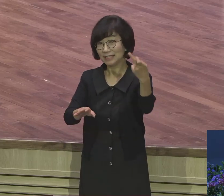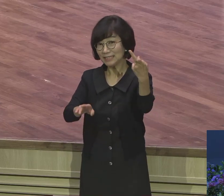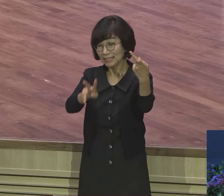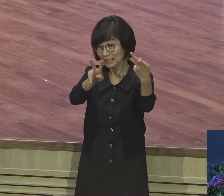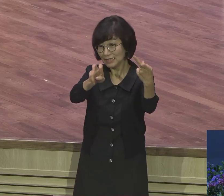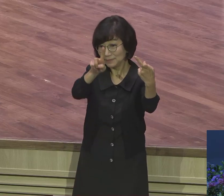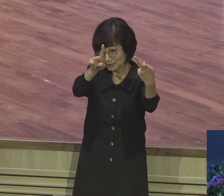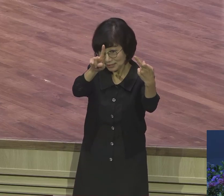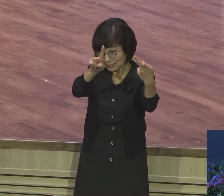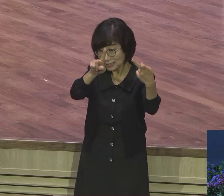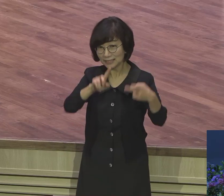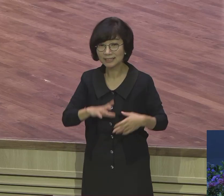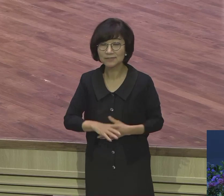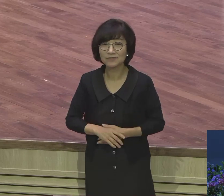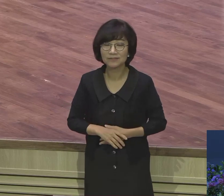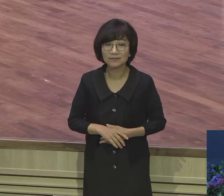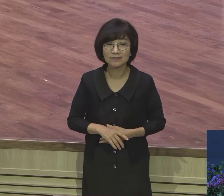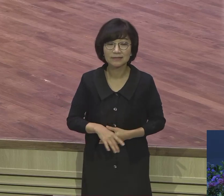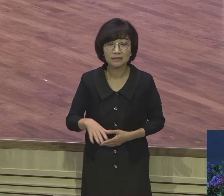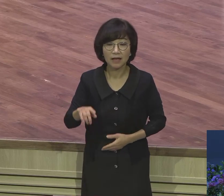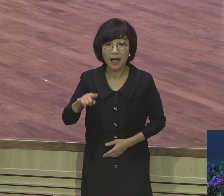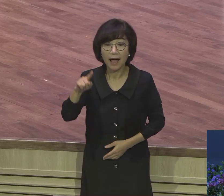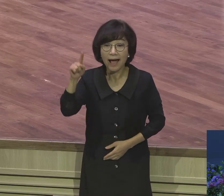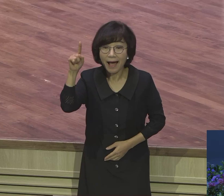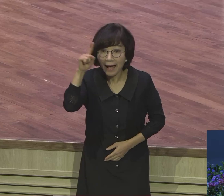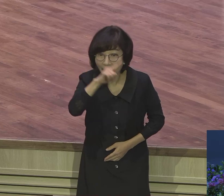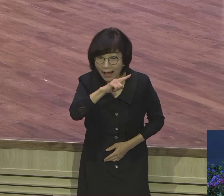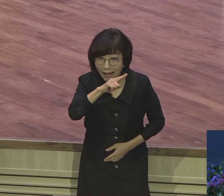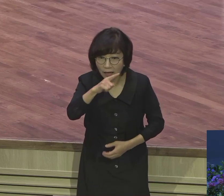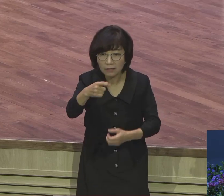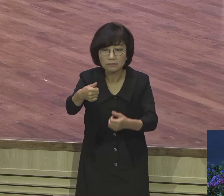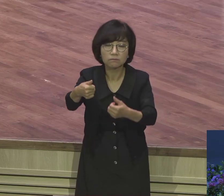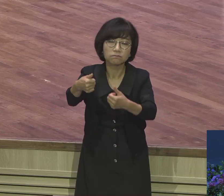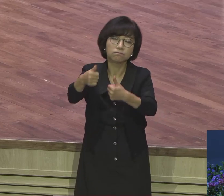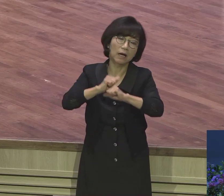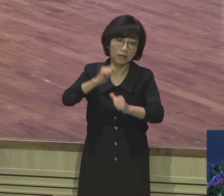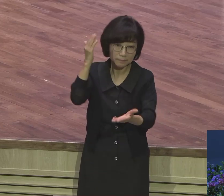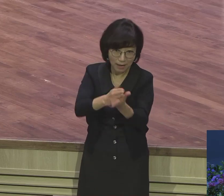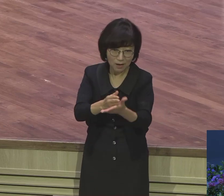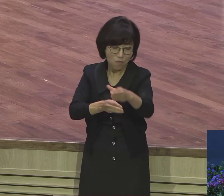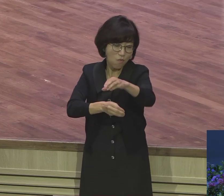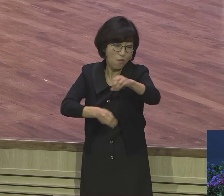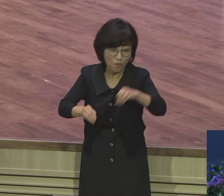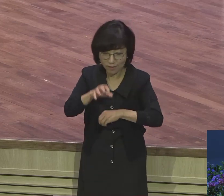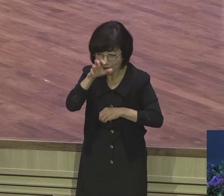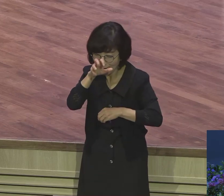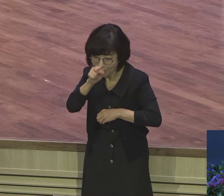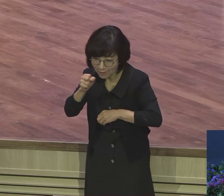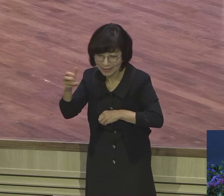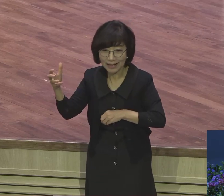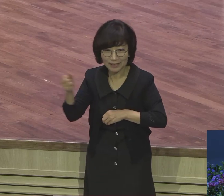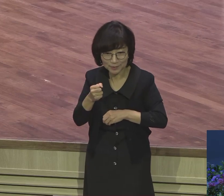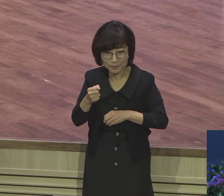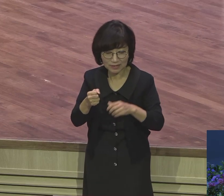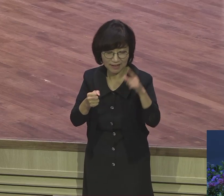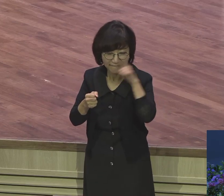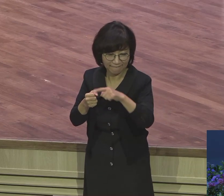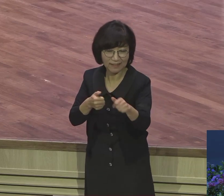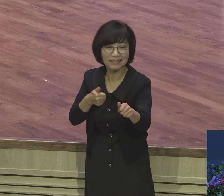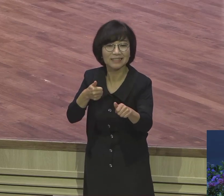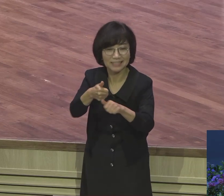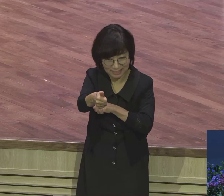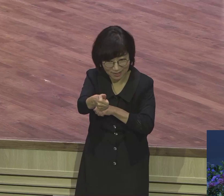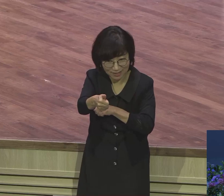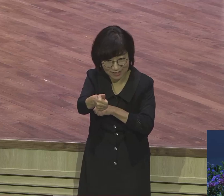결론적으로 이렇게 선언합니다. 악에게 지지 말고 선으로 악을 이기라 악에게 지지 말고